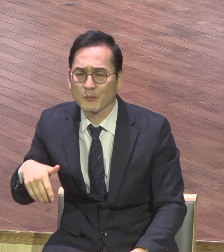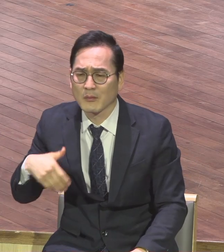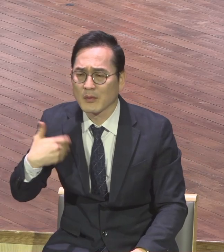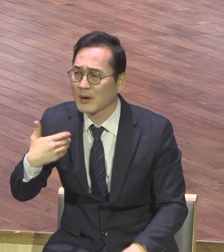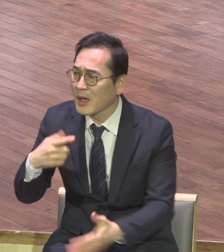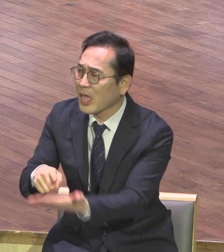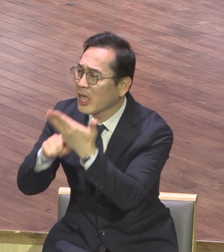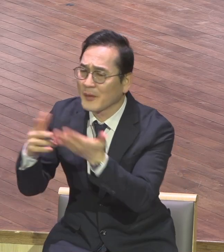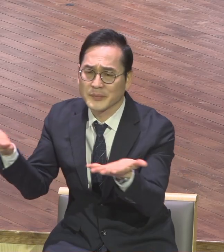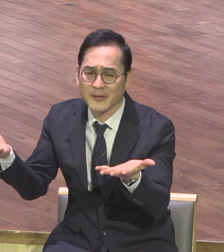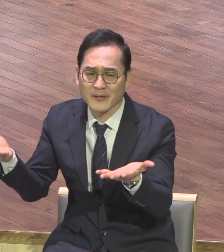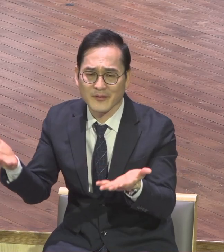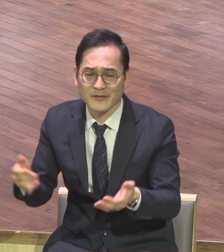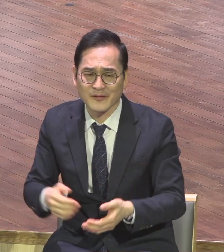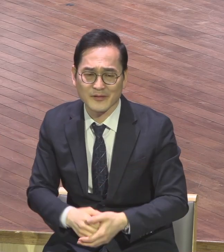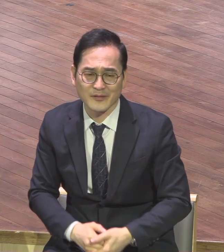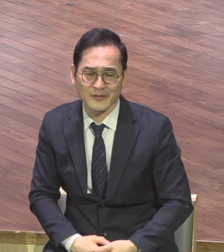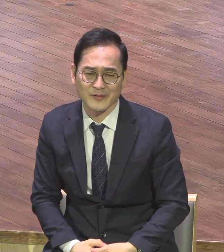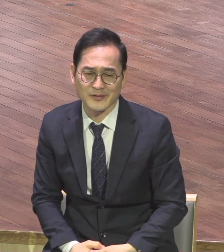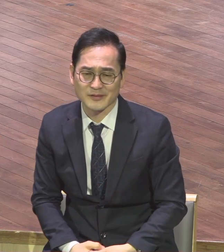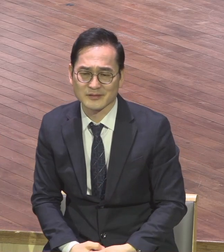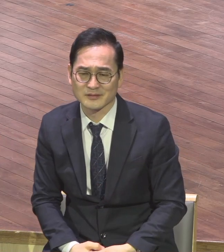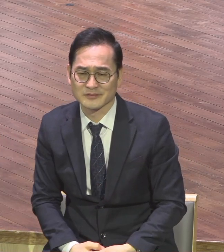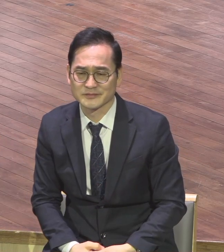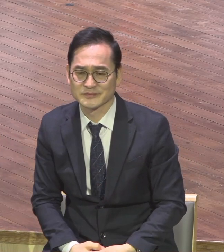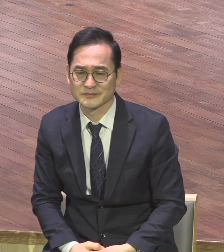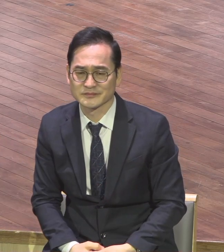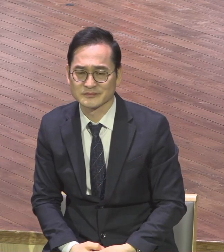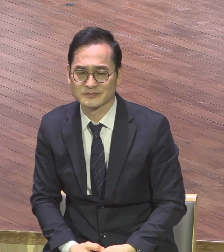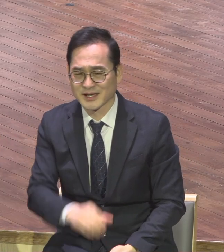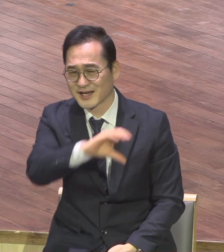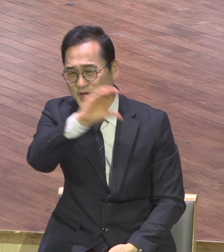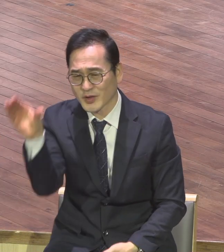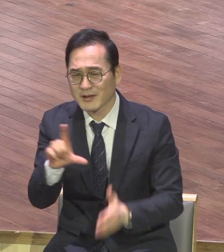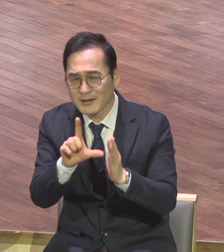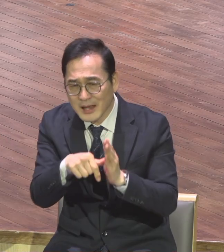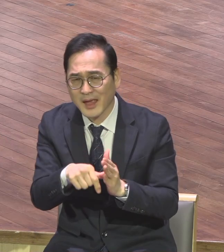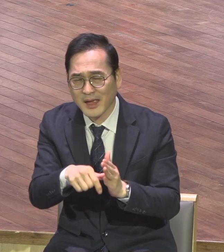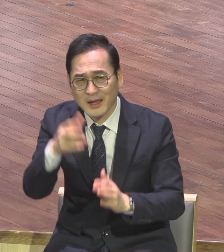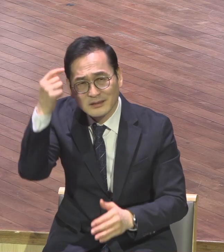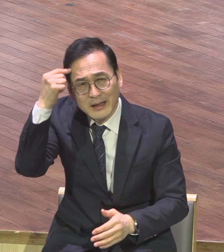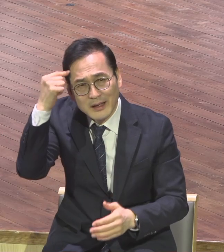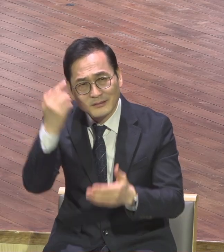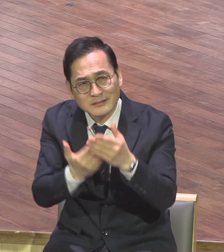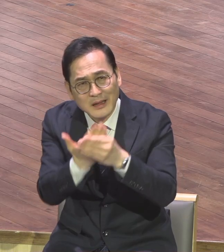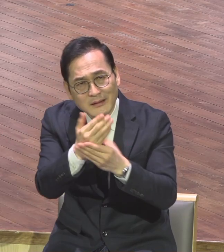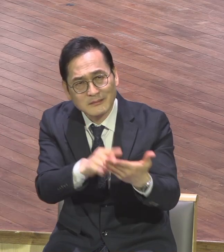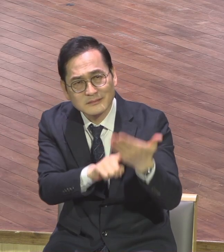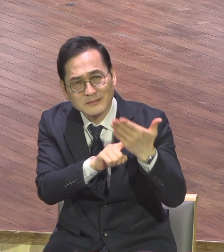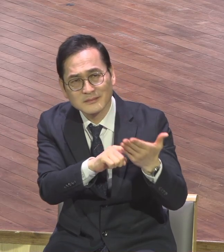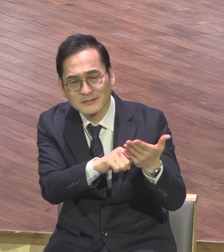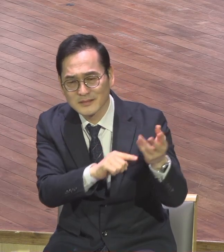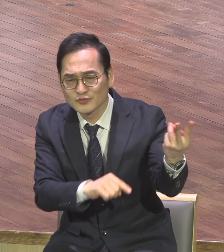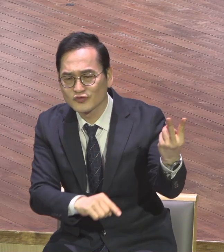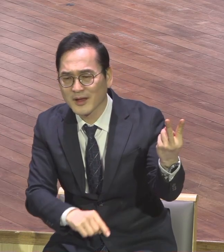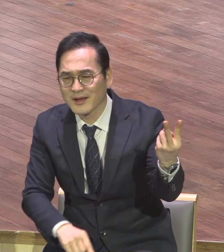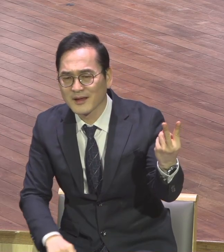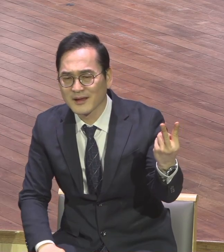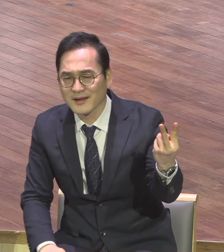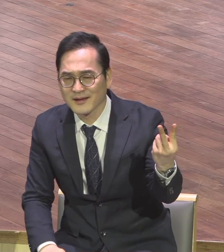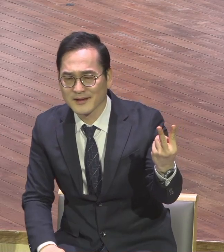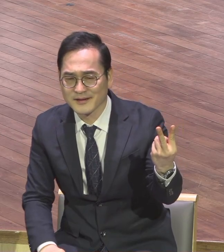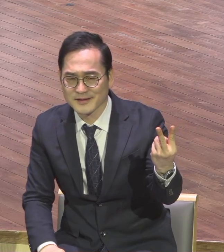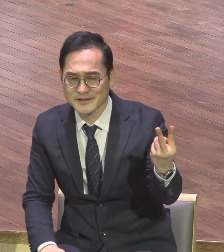크리스마스 추리로 성탄의 주인공으로 내세우고 있는 상황입니다. 그런데